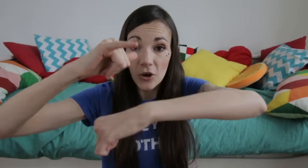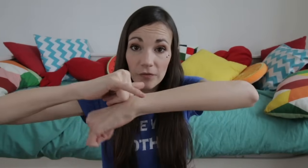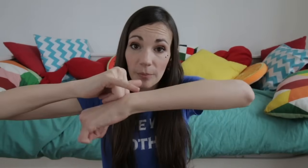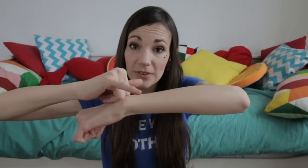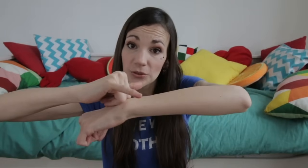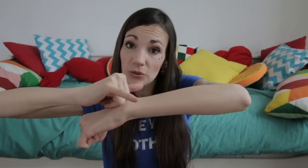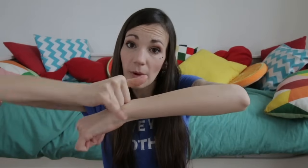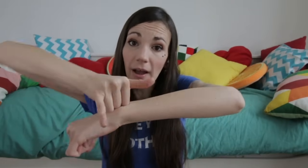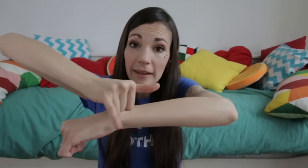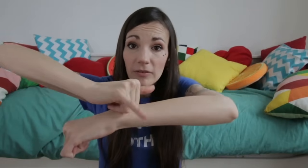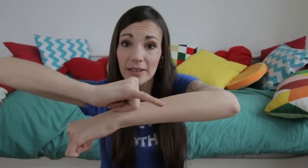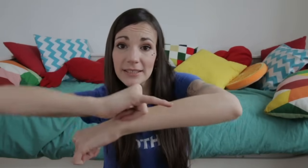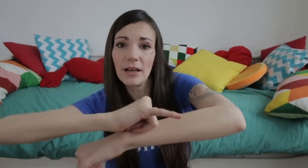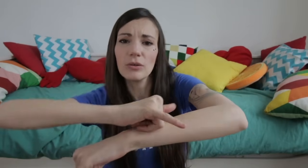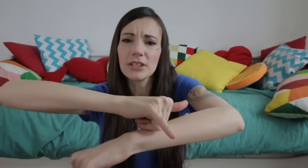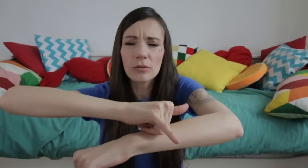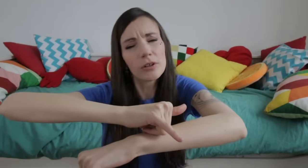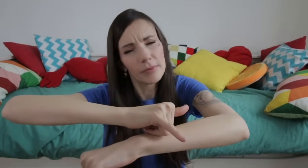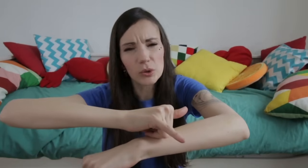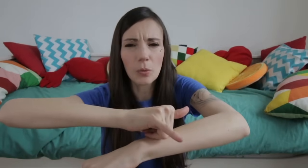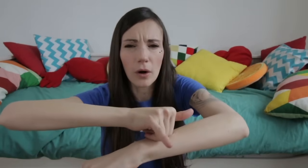Qu'on vient poser sur son bras. Et on fait l'escargot qui remonte mais doucement.